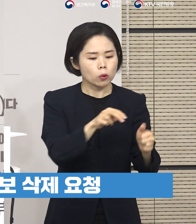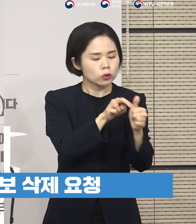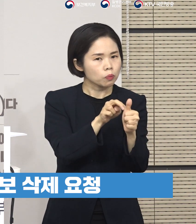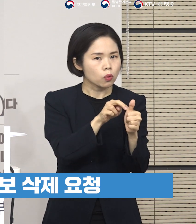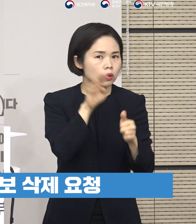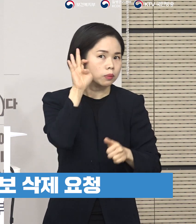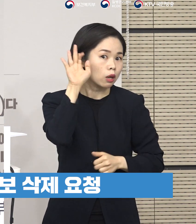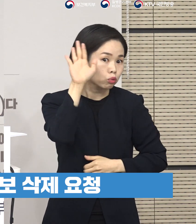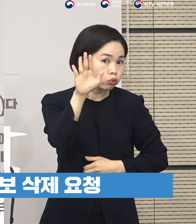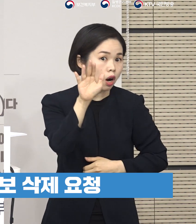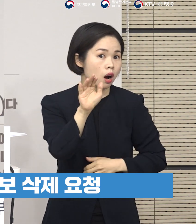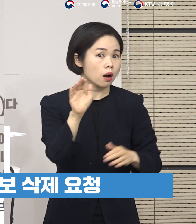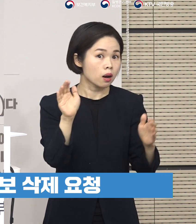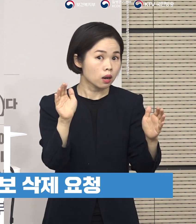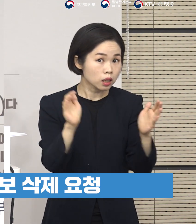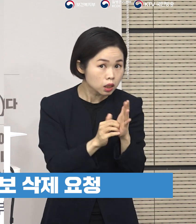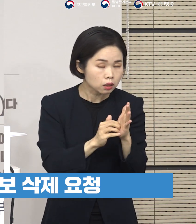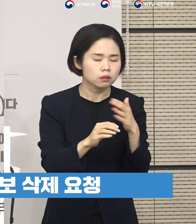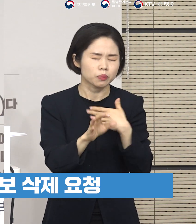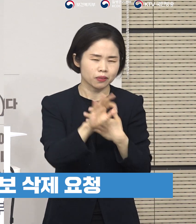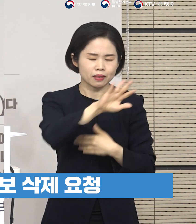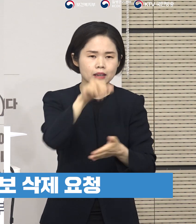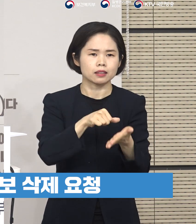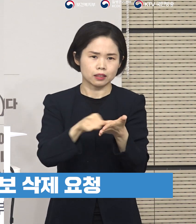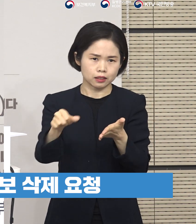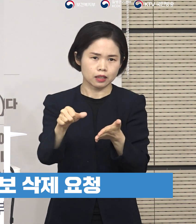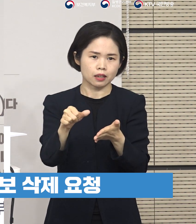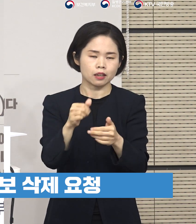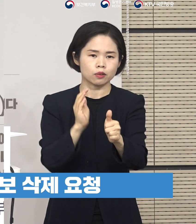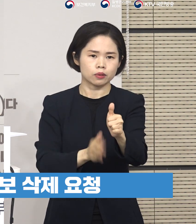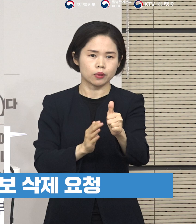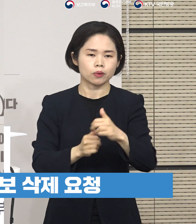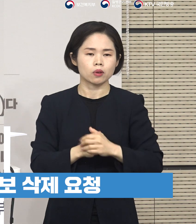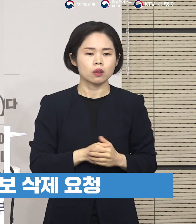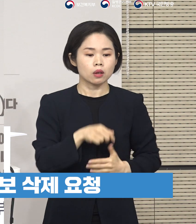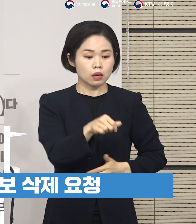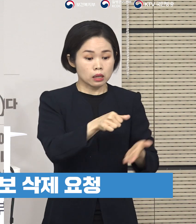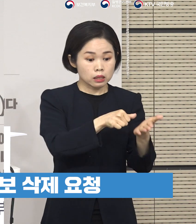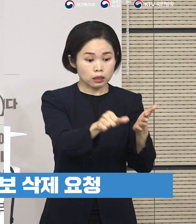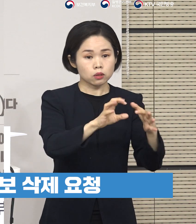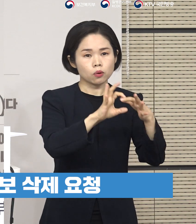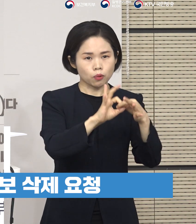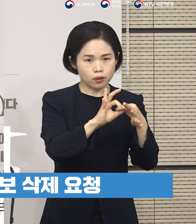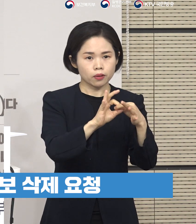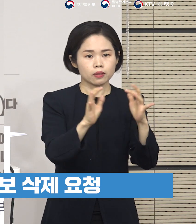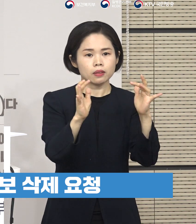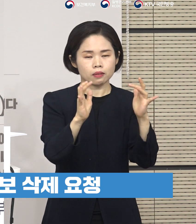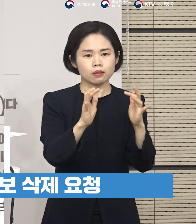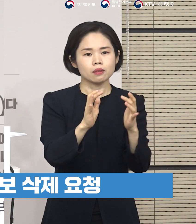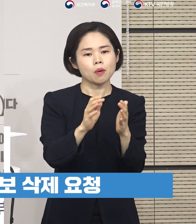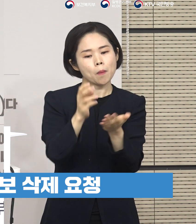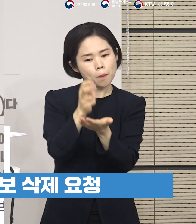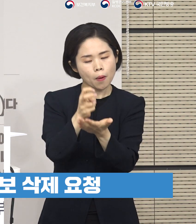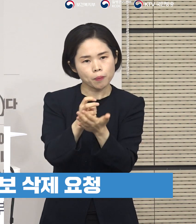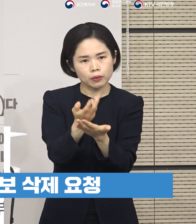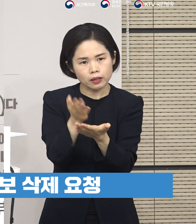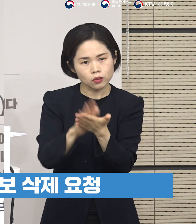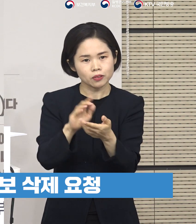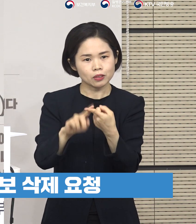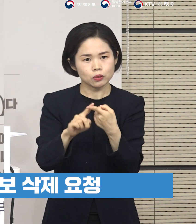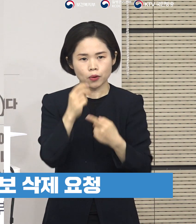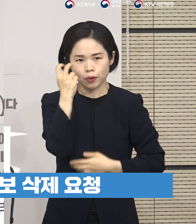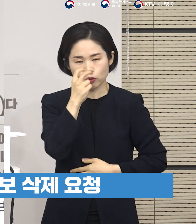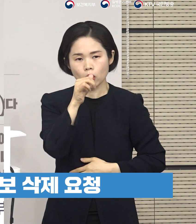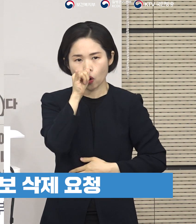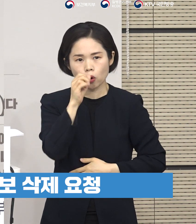대해서도 기한이 지난 코로나19 동선 정보를 삭제하도록 요청하겠습니다. 동선 정보의